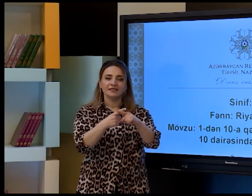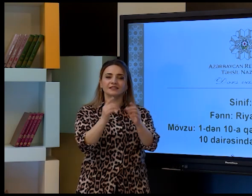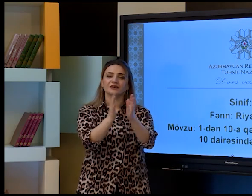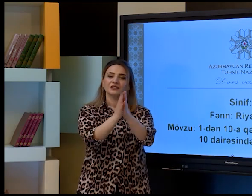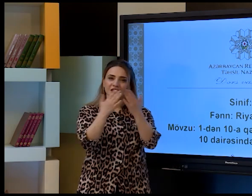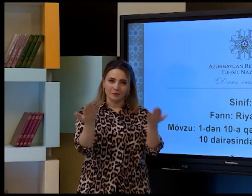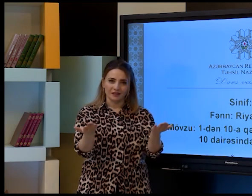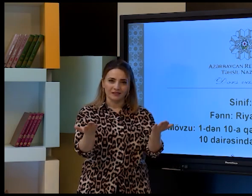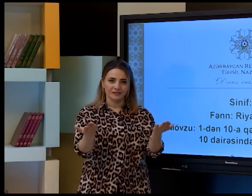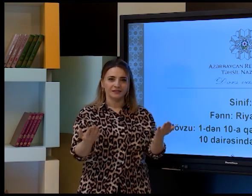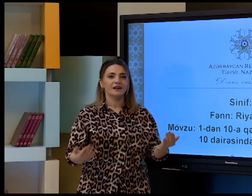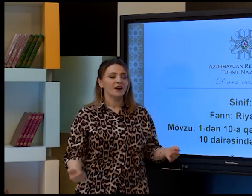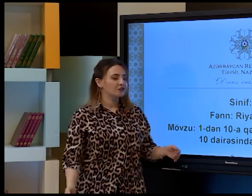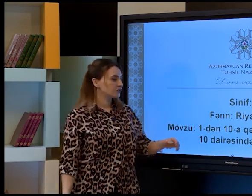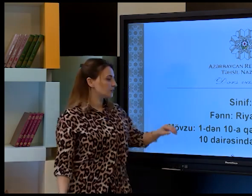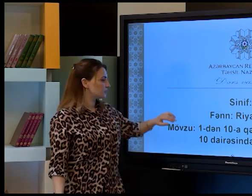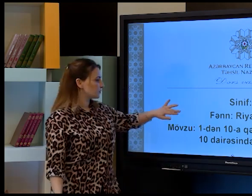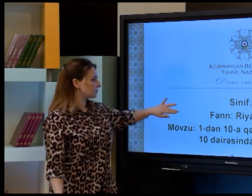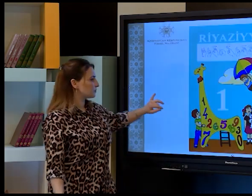riyaziyyat kitablarınızı açın.